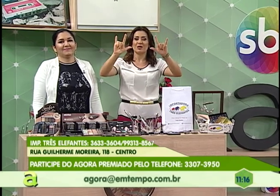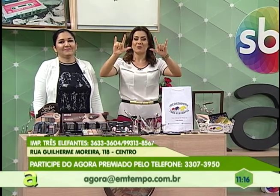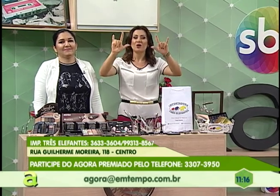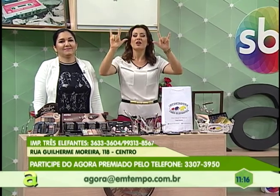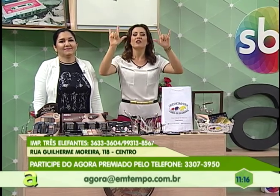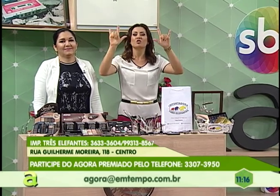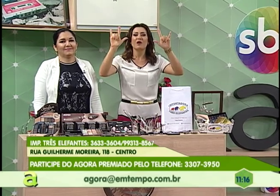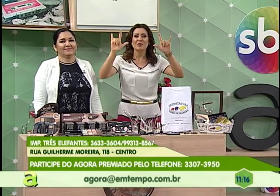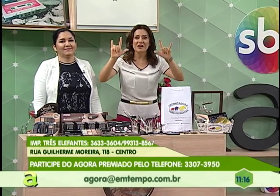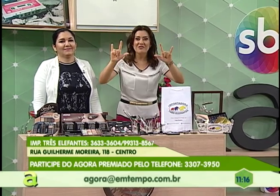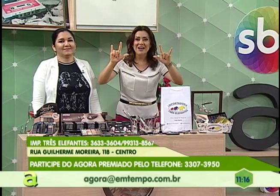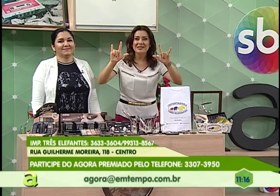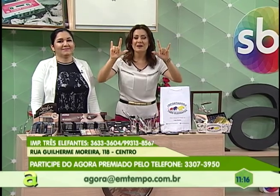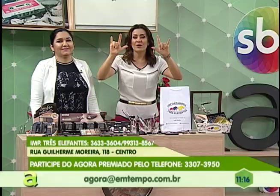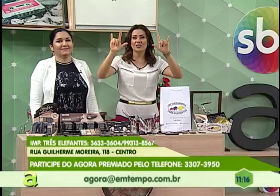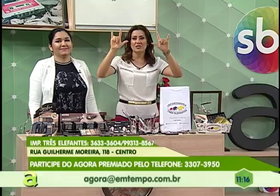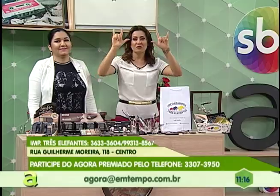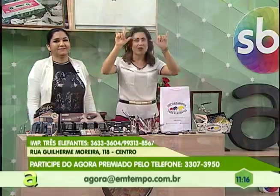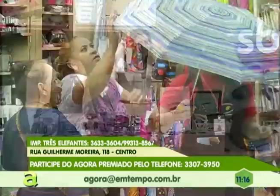amo. A gente vai para o intervalo, daqui a pouco a gente está de volta.